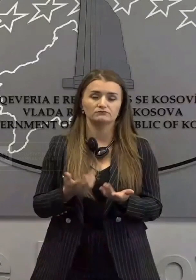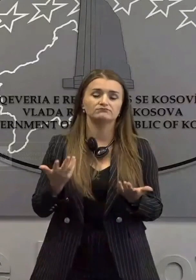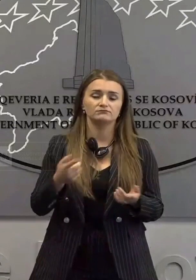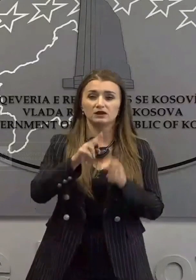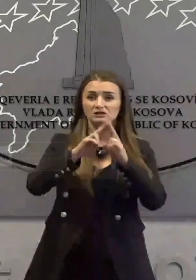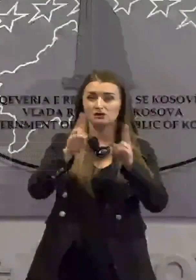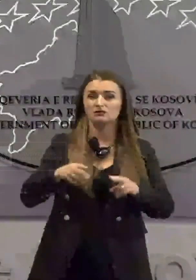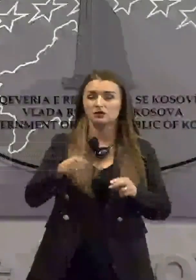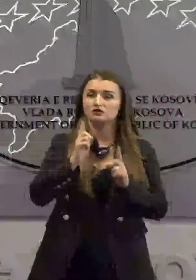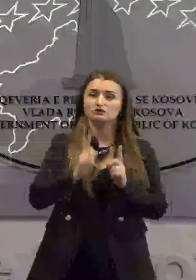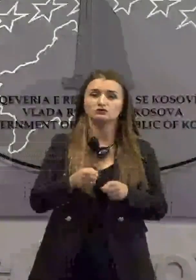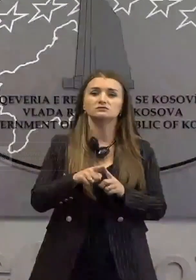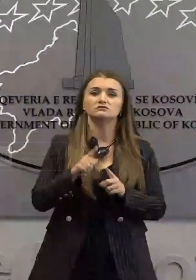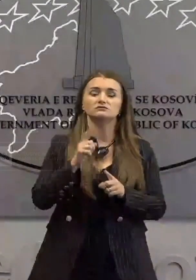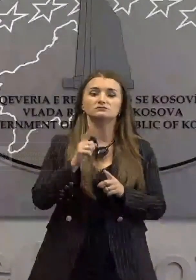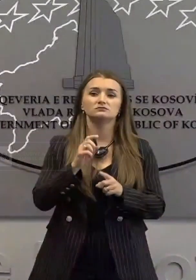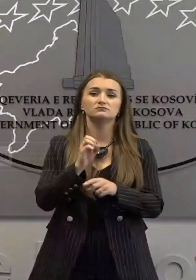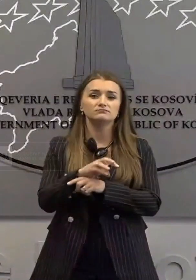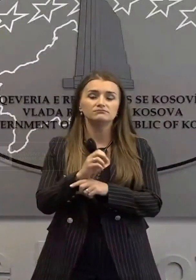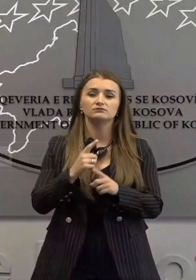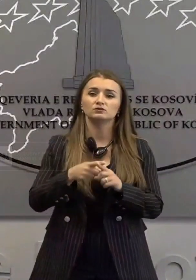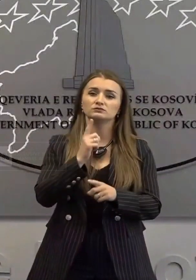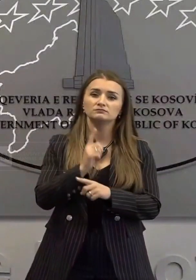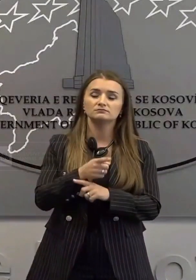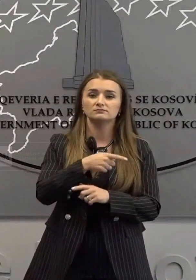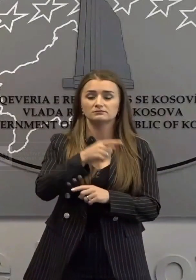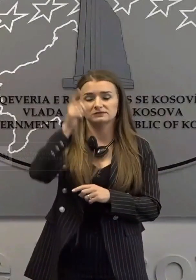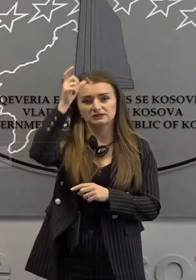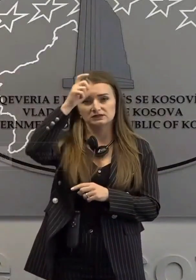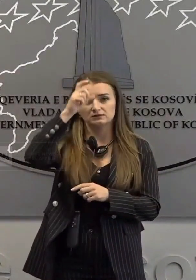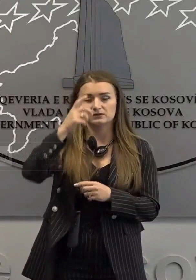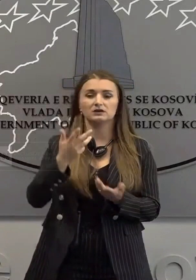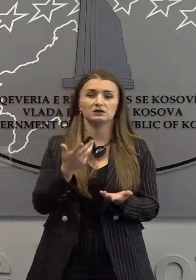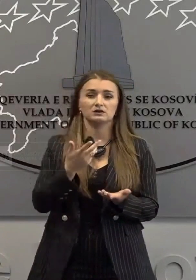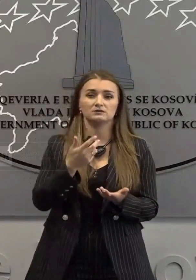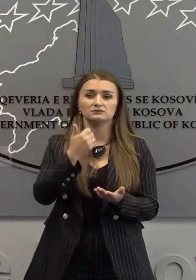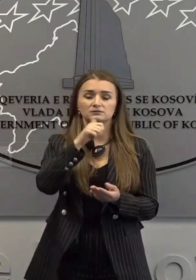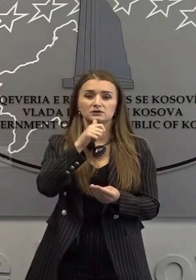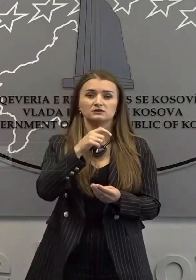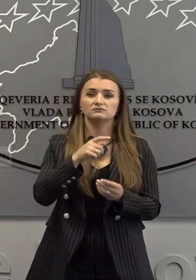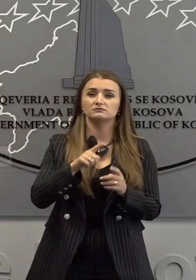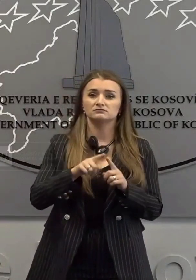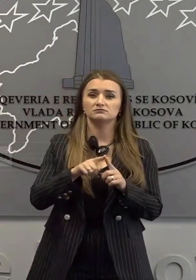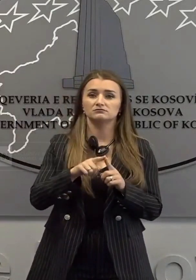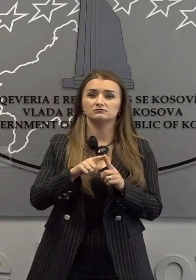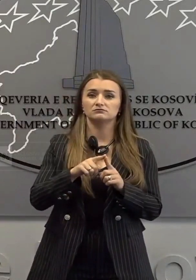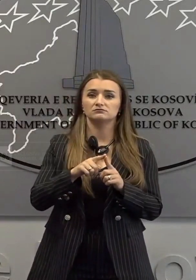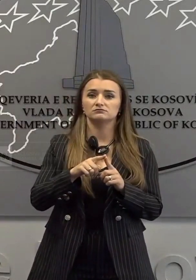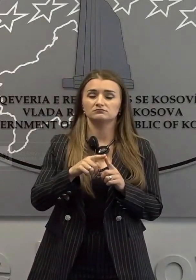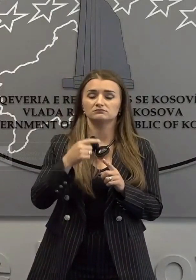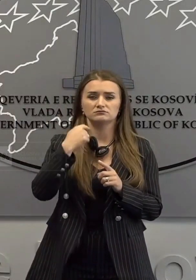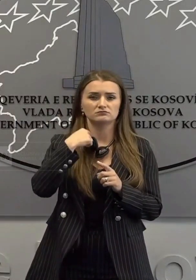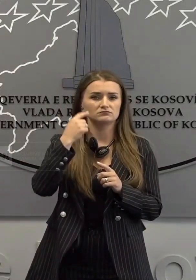Beogradin, i cili nuk arriti që ta fundosë të vërtetën në për varreza masive